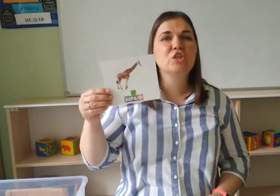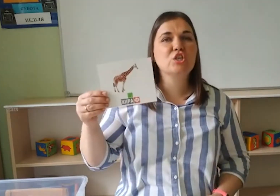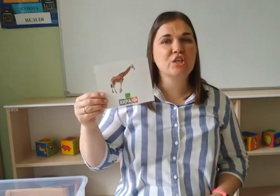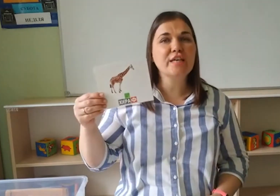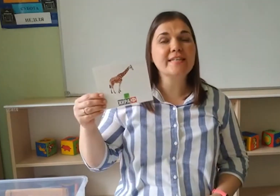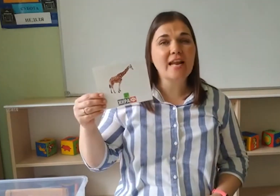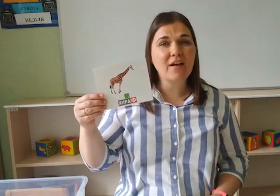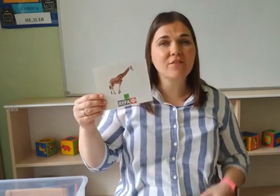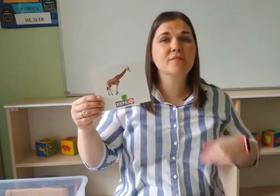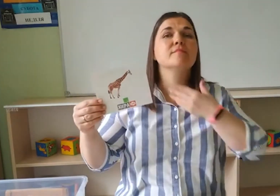Жираф.